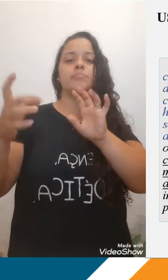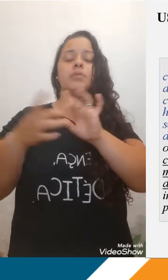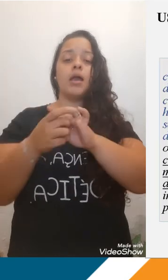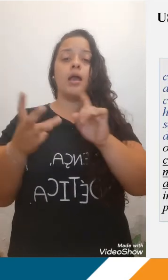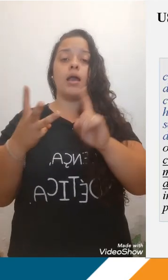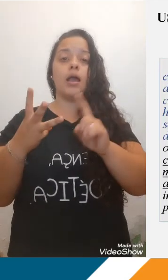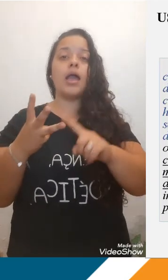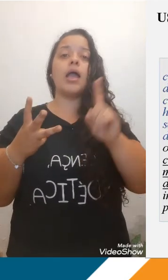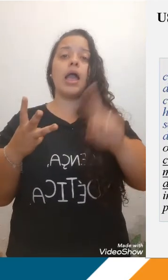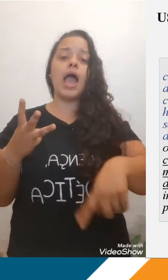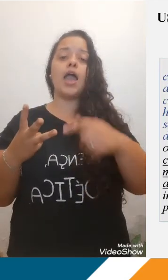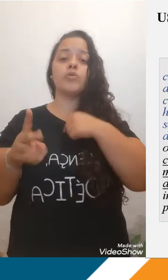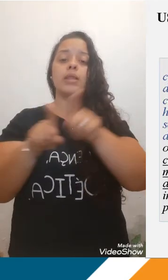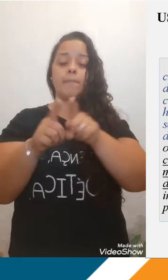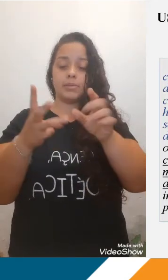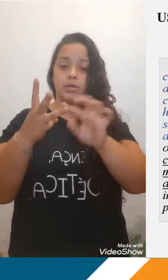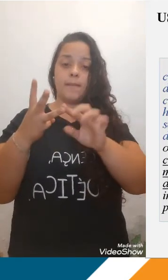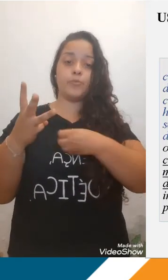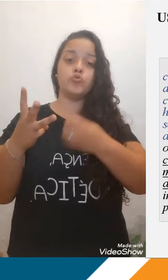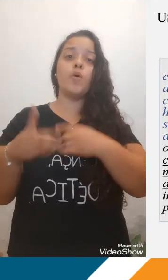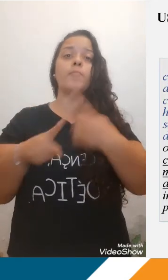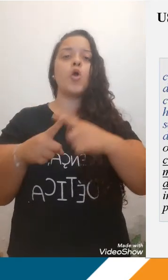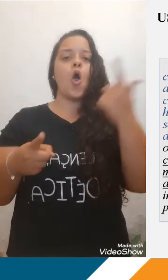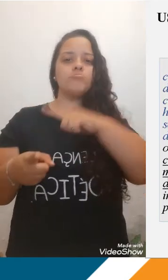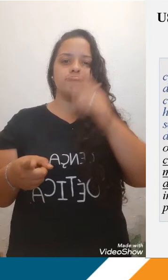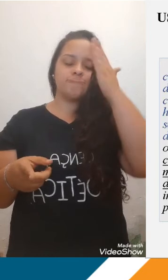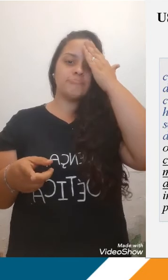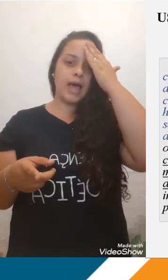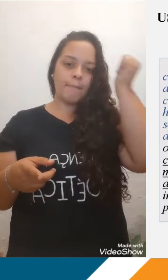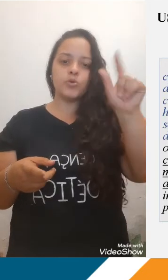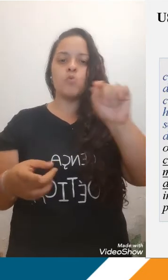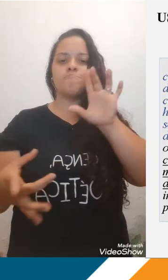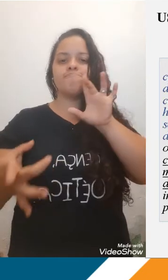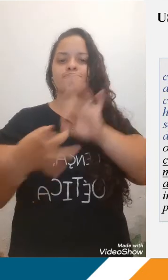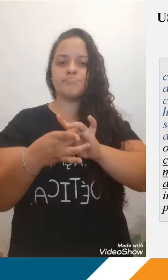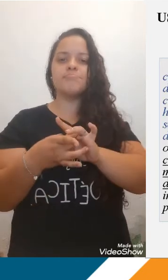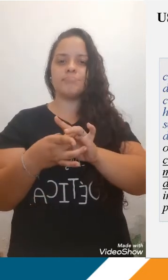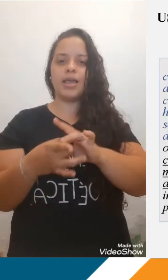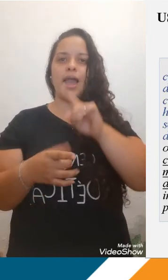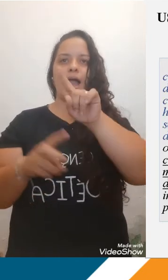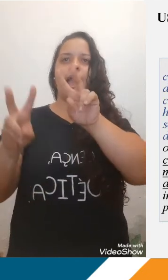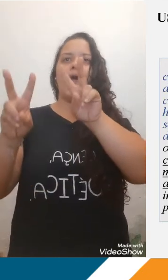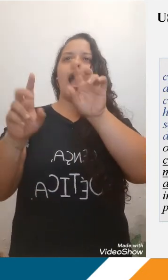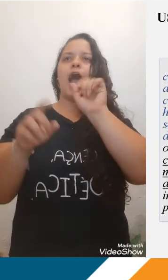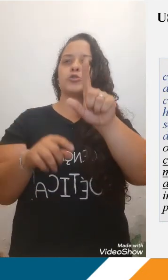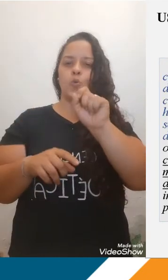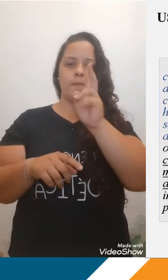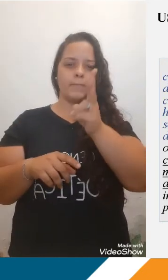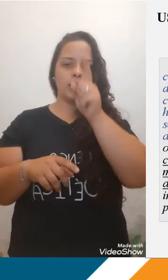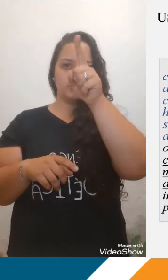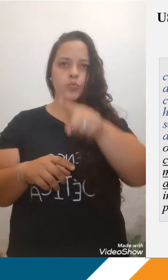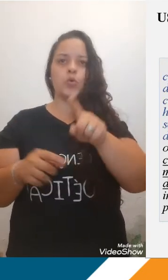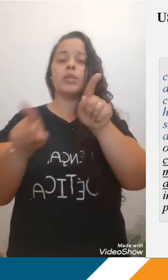produtivo porque eu soube articular tanto o repertório, que está aí destacado em azul, quanto a